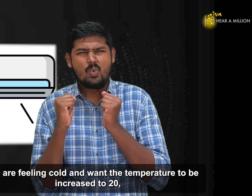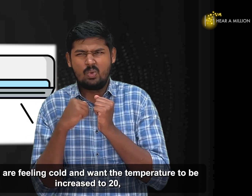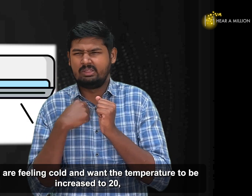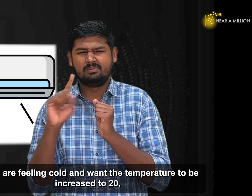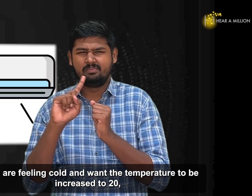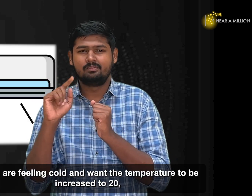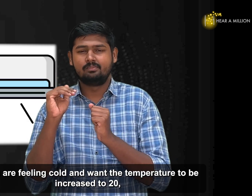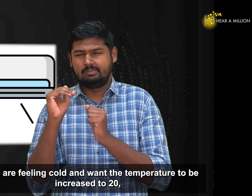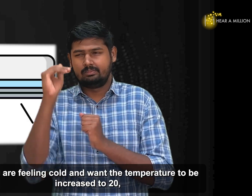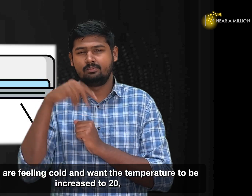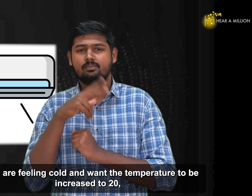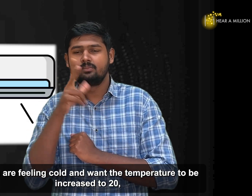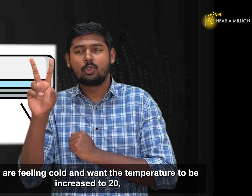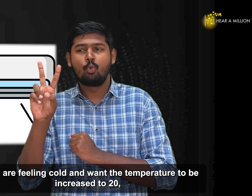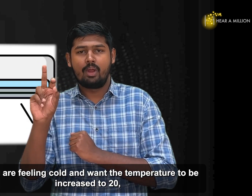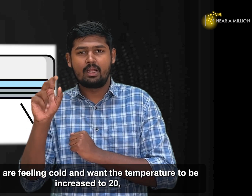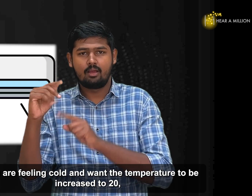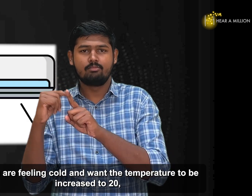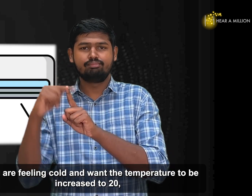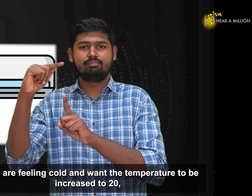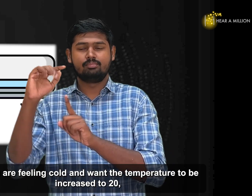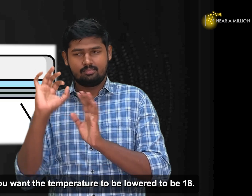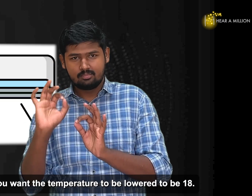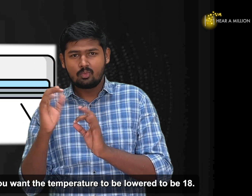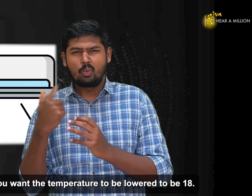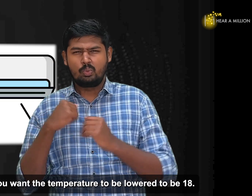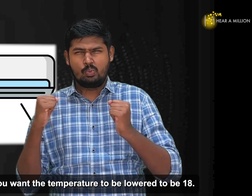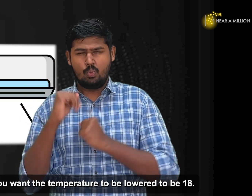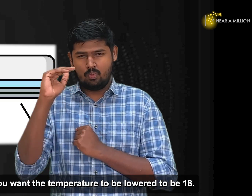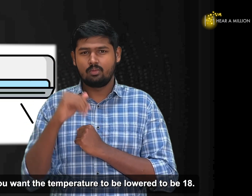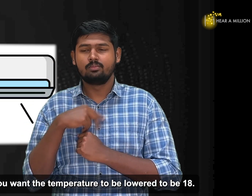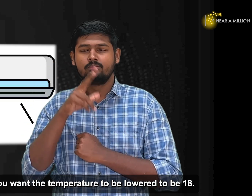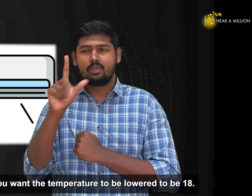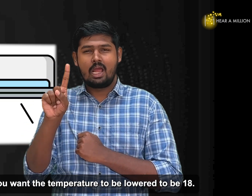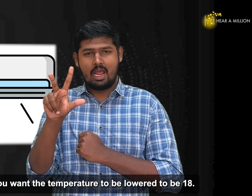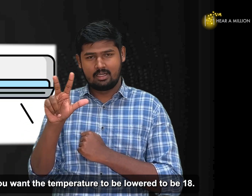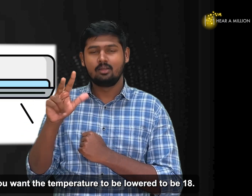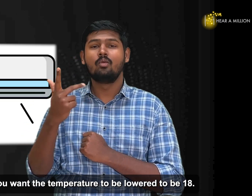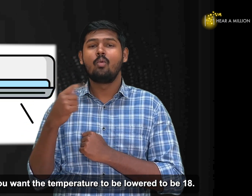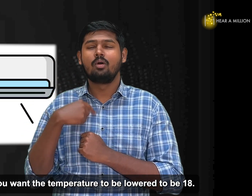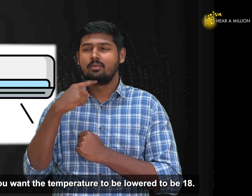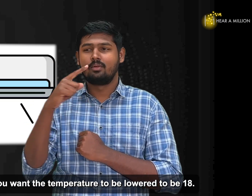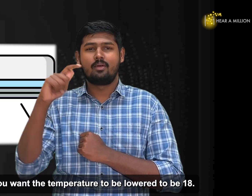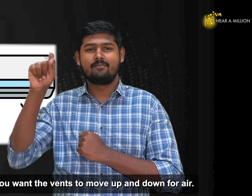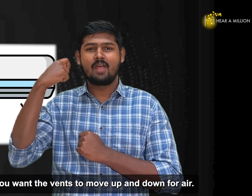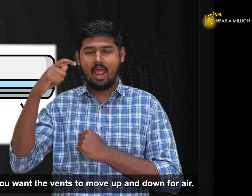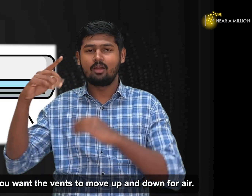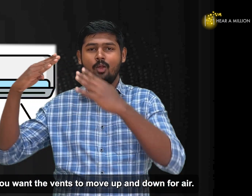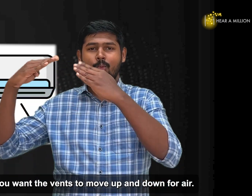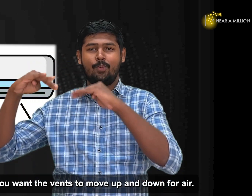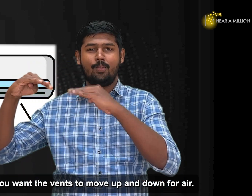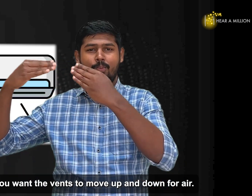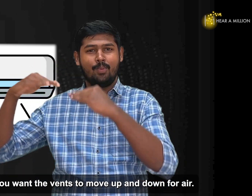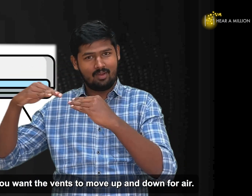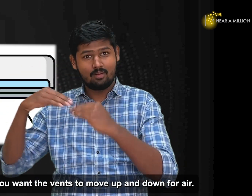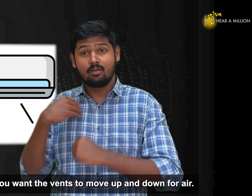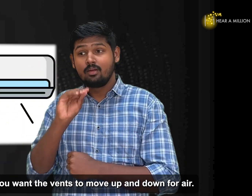और आप चाहते हैं कि तापमान 20 तक बढ़ जाए, या आप चाहते हैं कि तापमान 18 तक कम हो जाए,